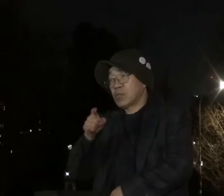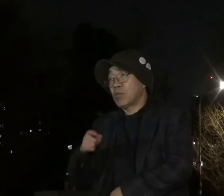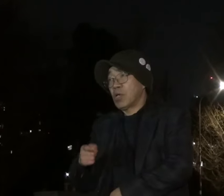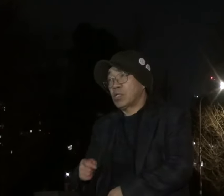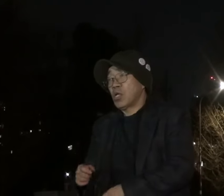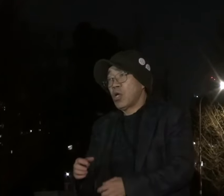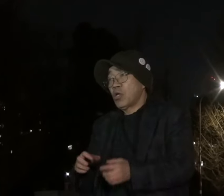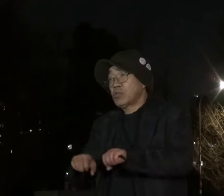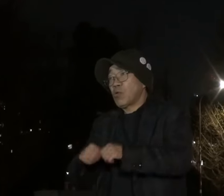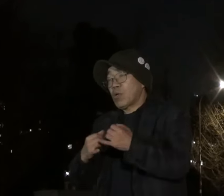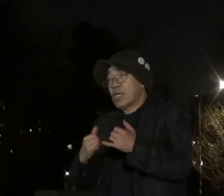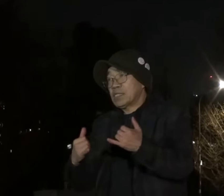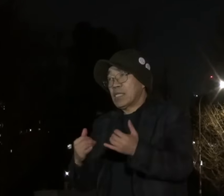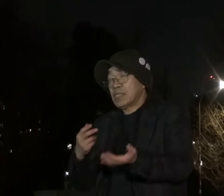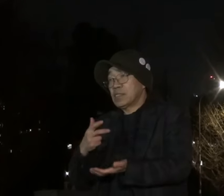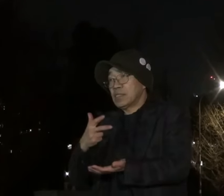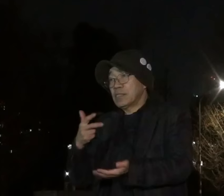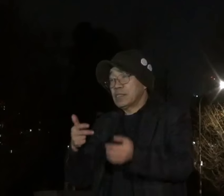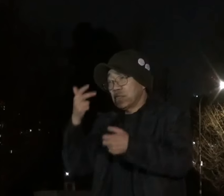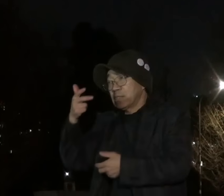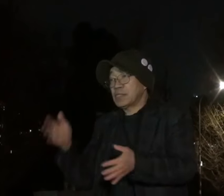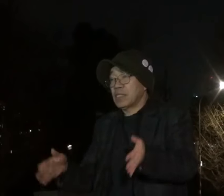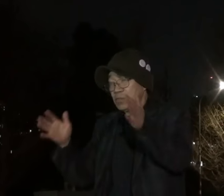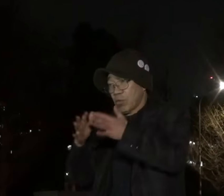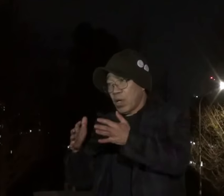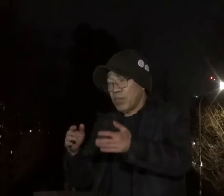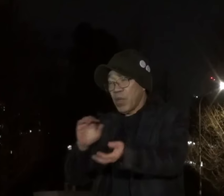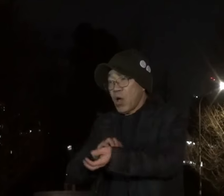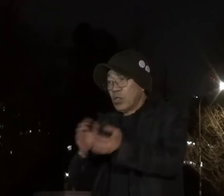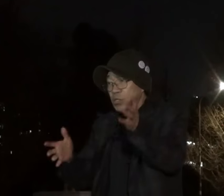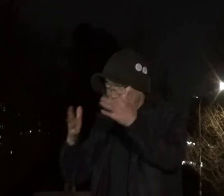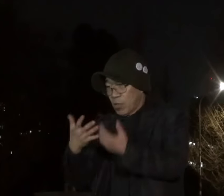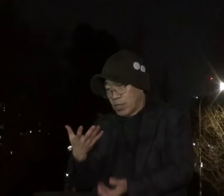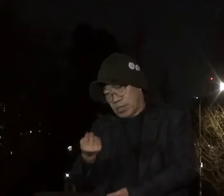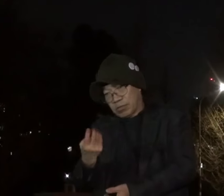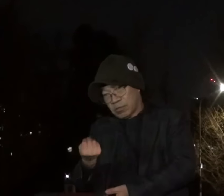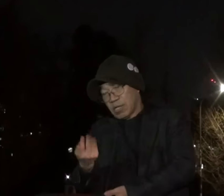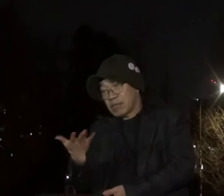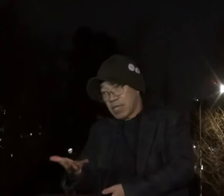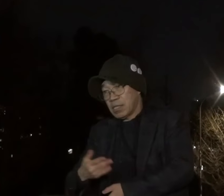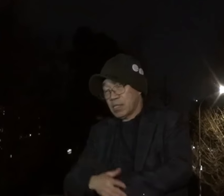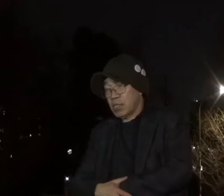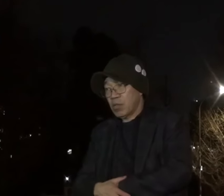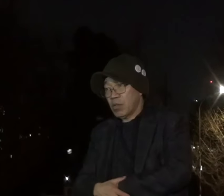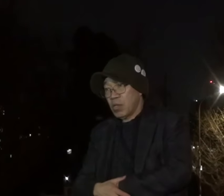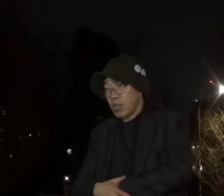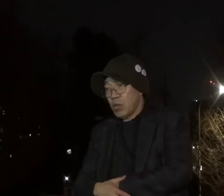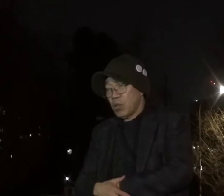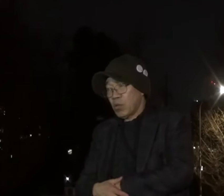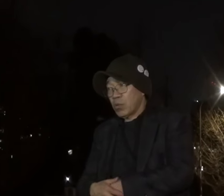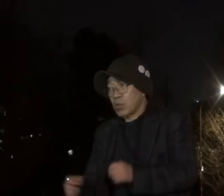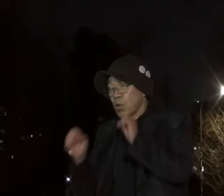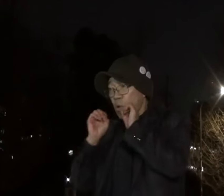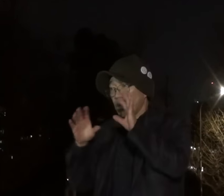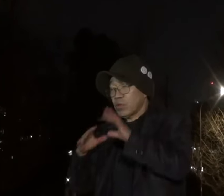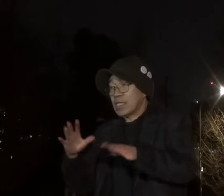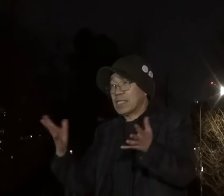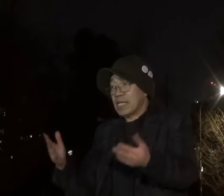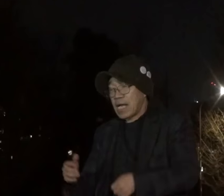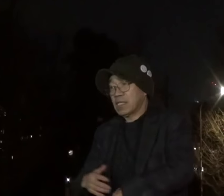なっていうのを報道されて、一般紙で報道されてないっていうのがやっぱり僕の人はすごい気になります